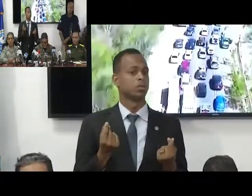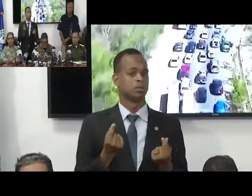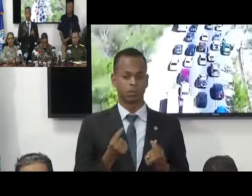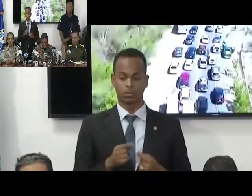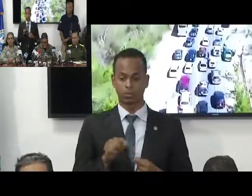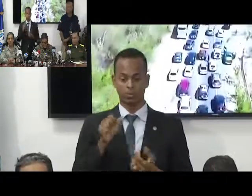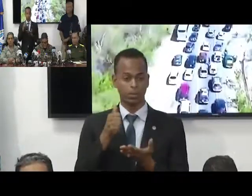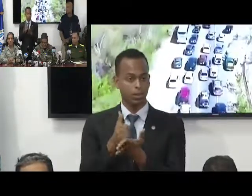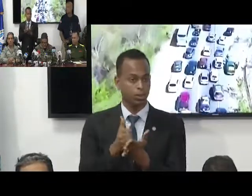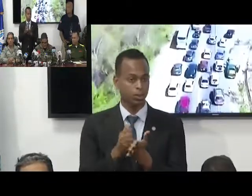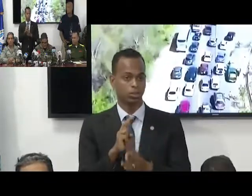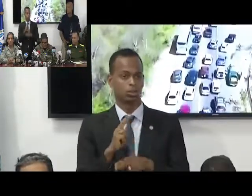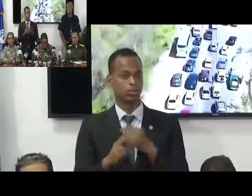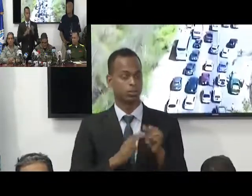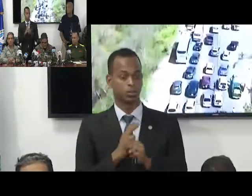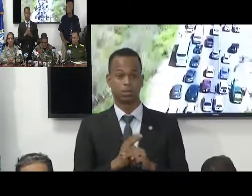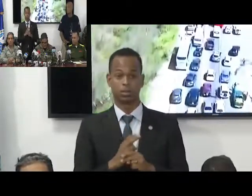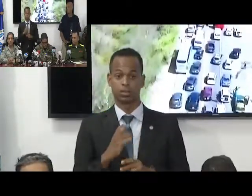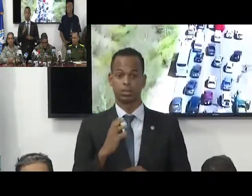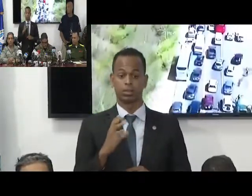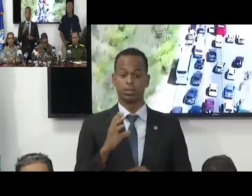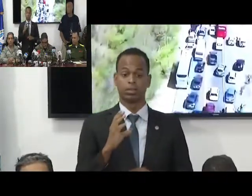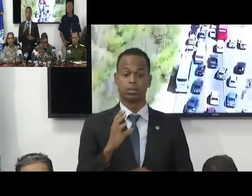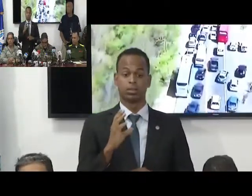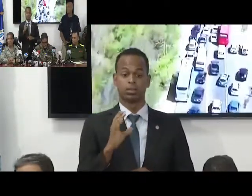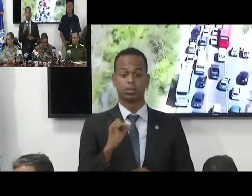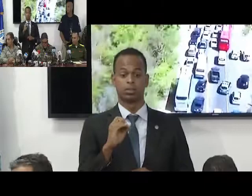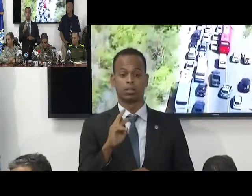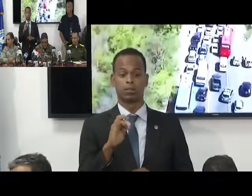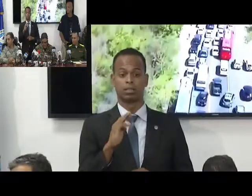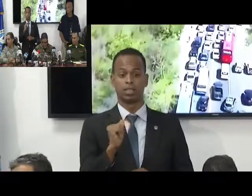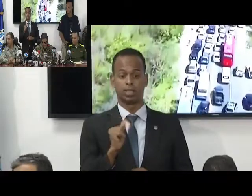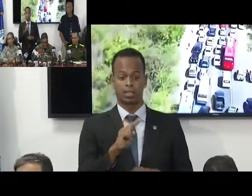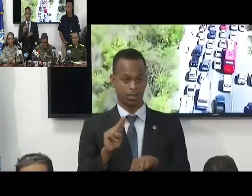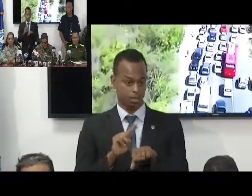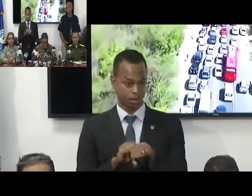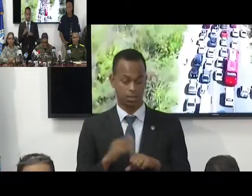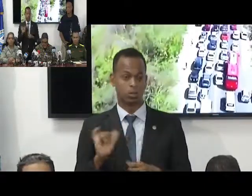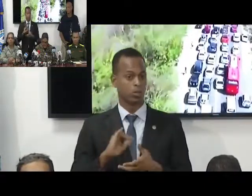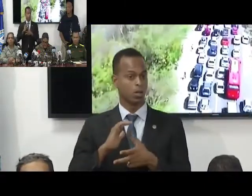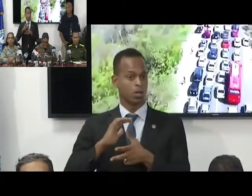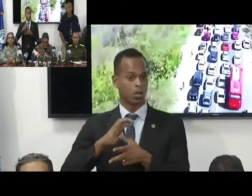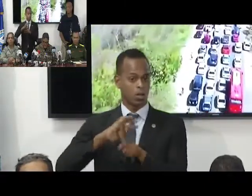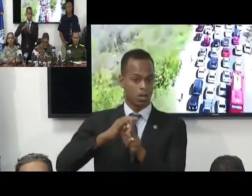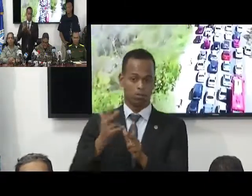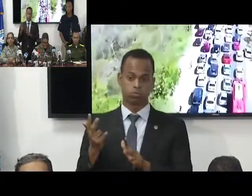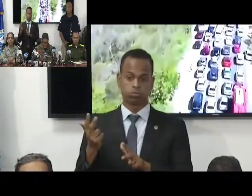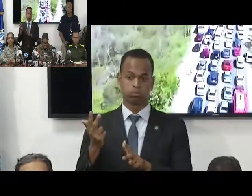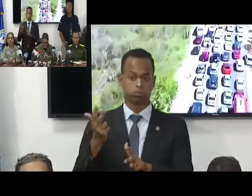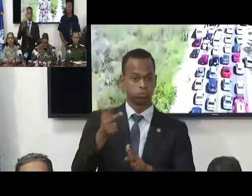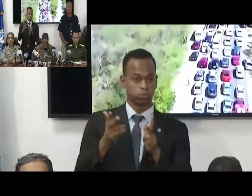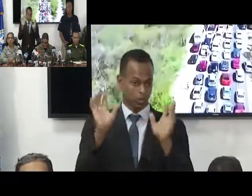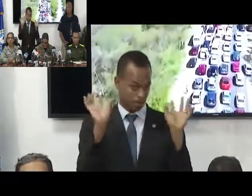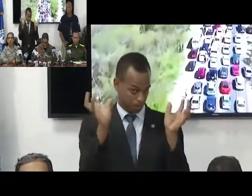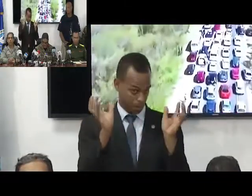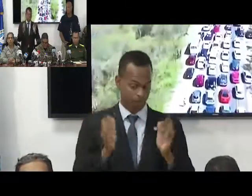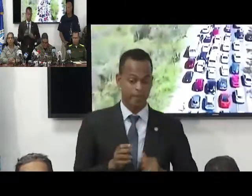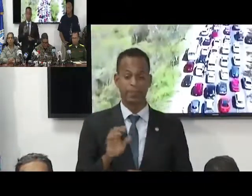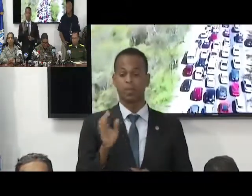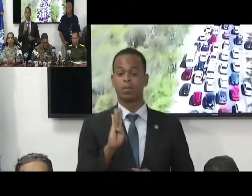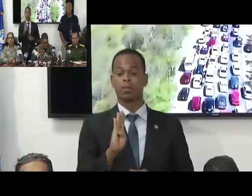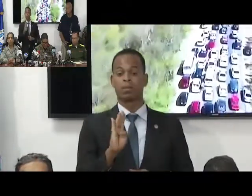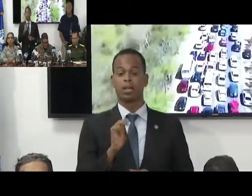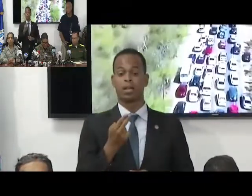Universal, Cervecería Nacional Dominicana con sus productos de alimentos y agua, Aeroambulancias, Banco BHD León,